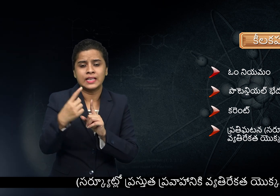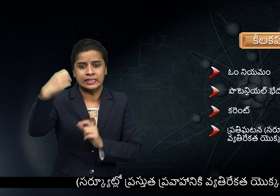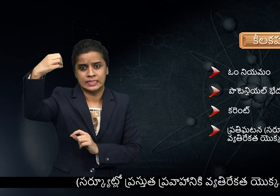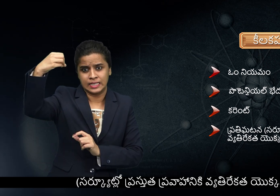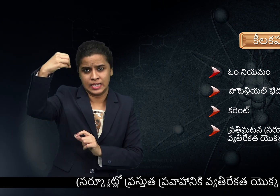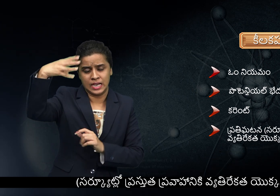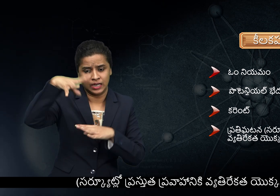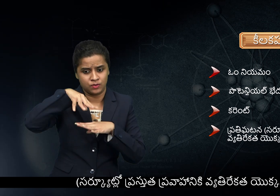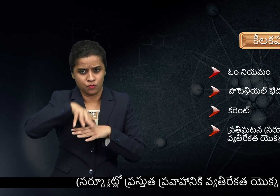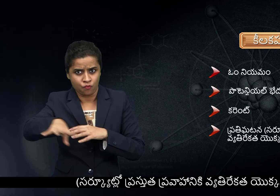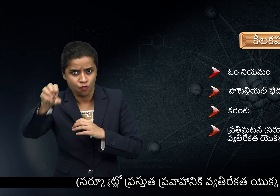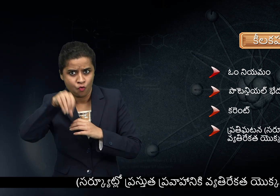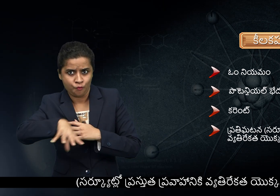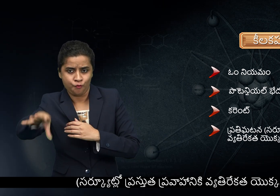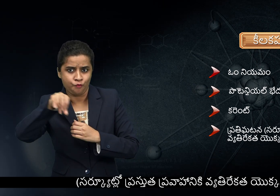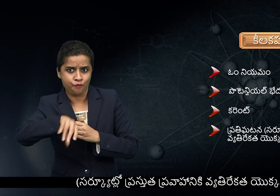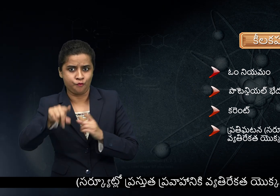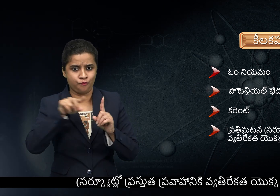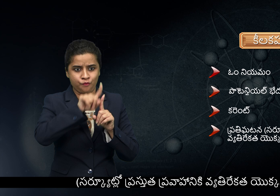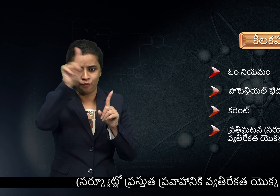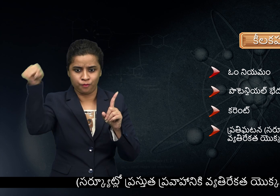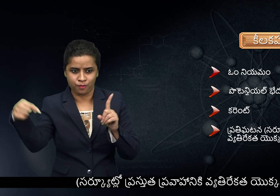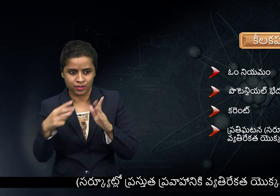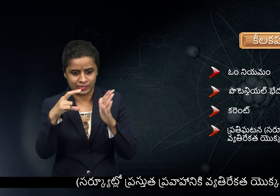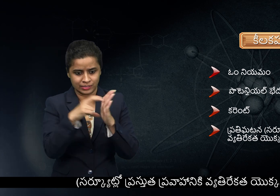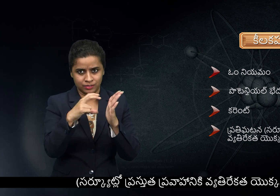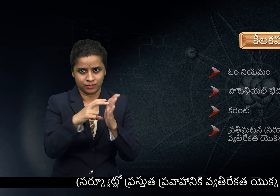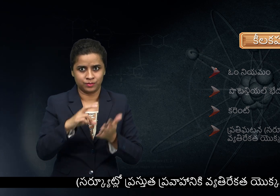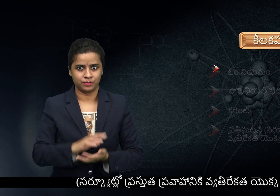సర్క్యూట్లో ప్రస్తుత ప్రవాహానికి వ్యతిరేకత యొక్క కొలత,